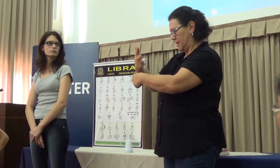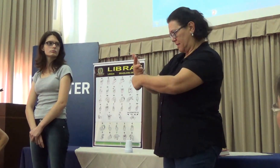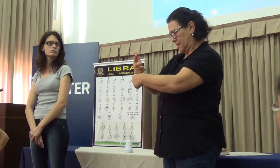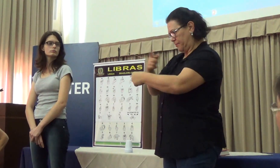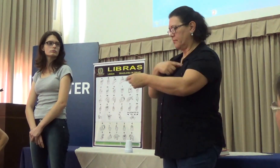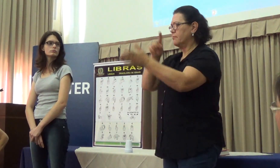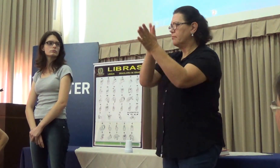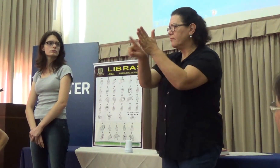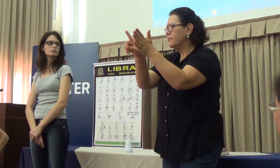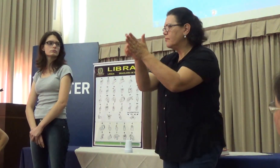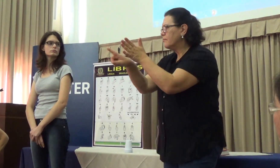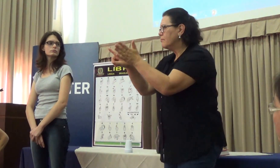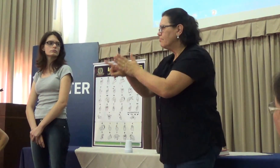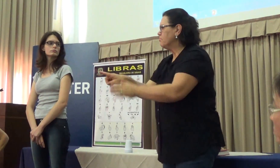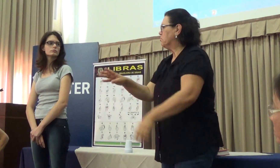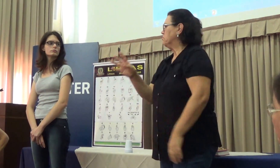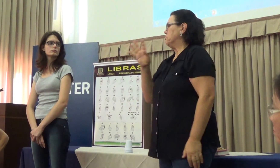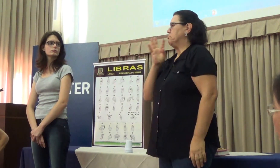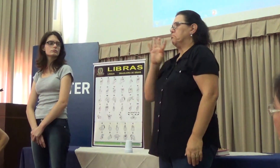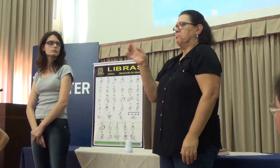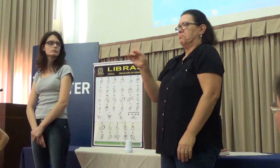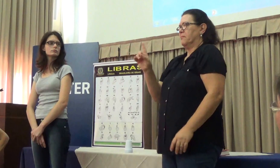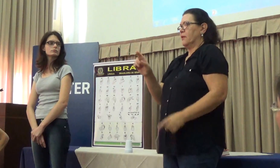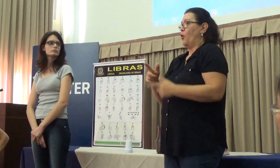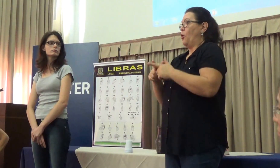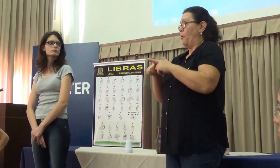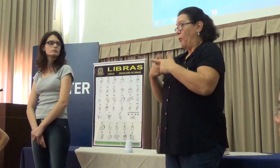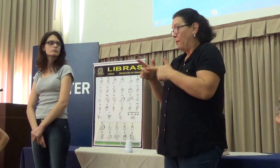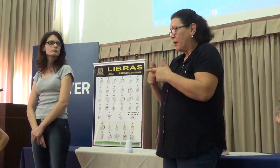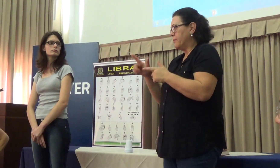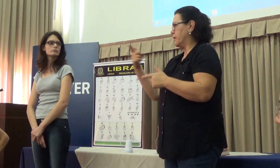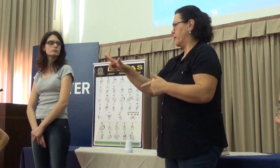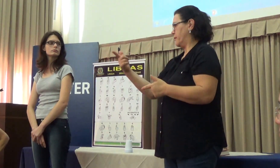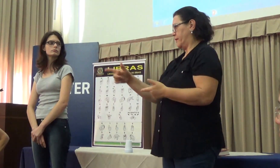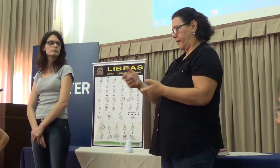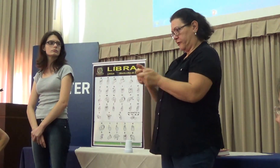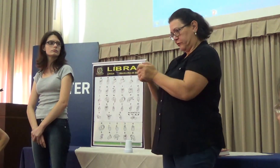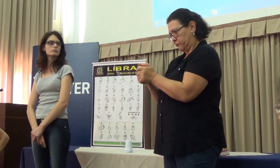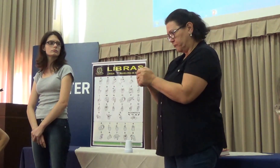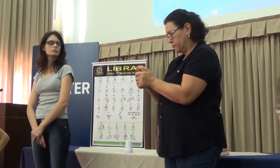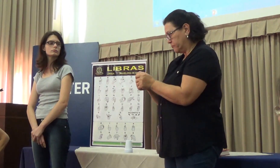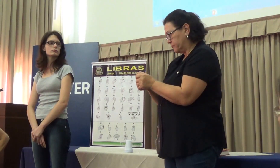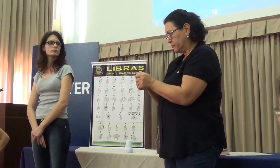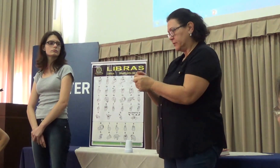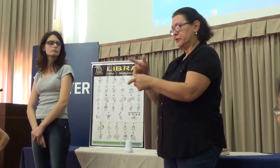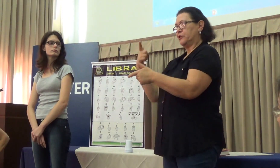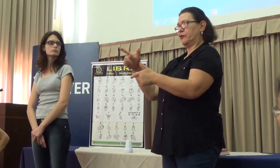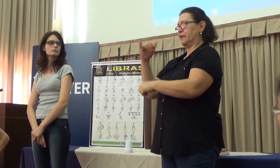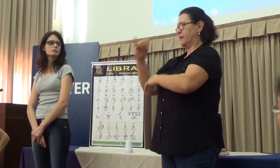da terceira idade, por exemplo, elas ficam me perguntando, não, eu não conheço essa central de Libras.